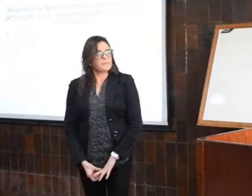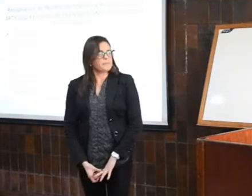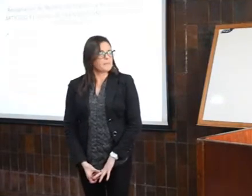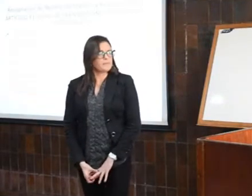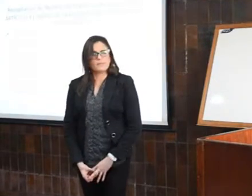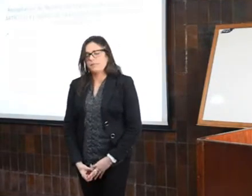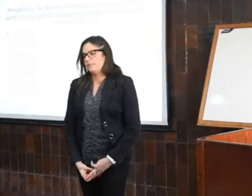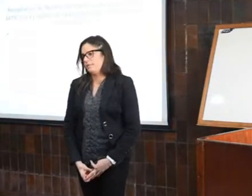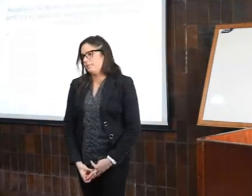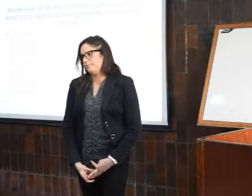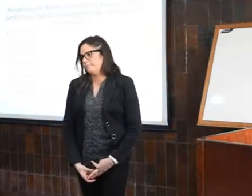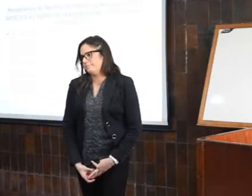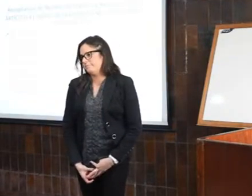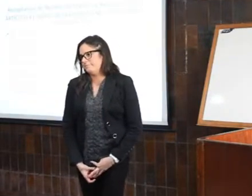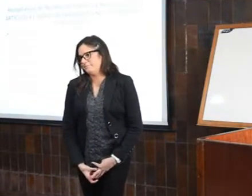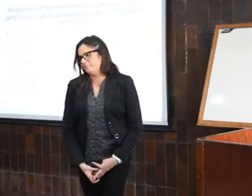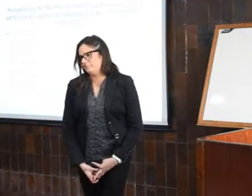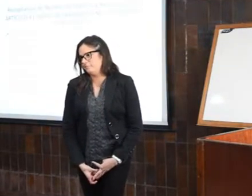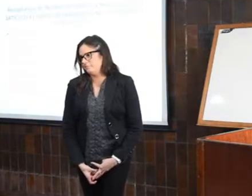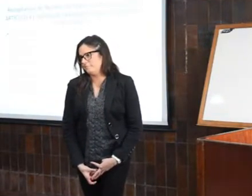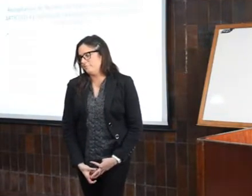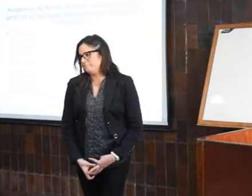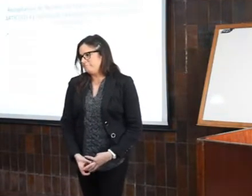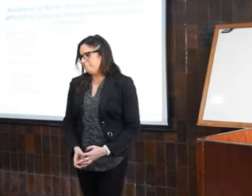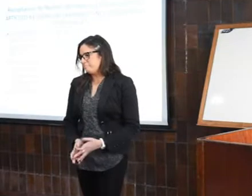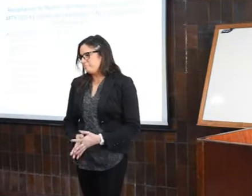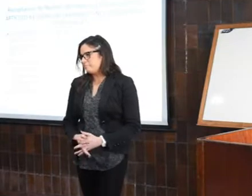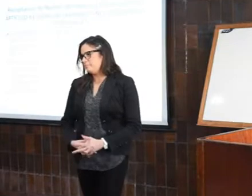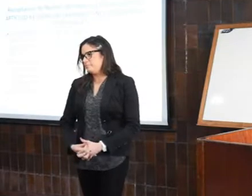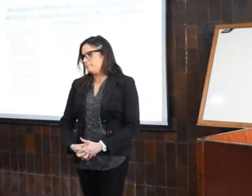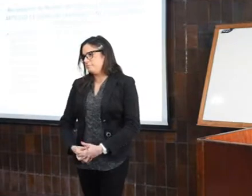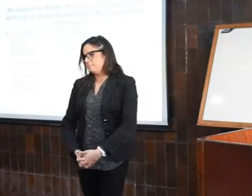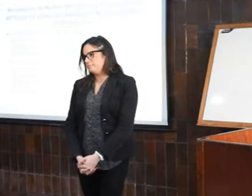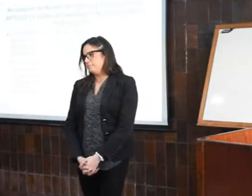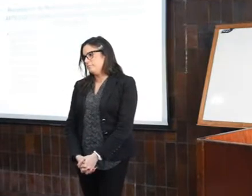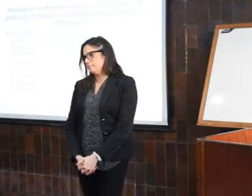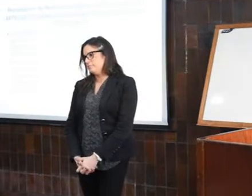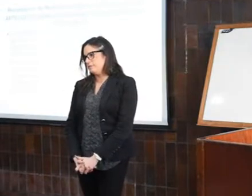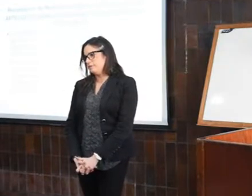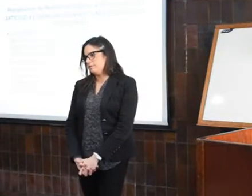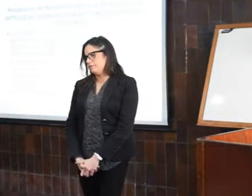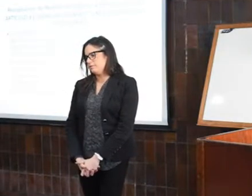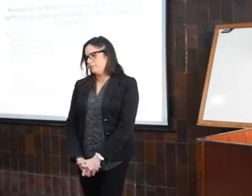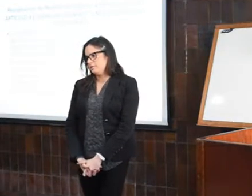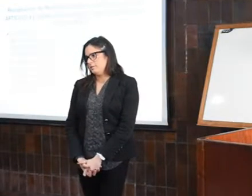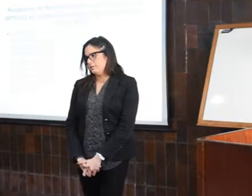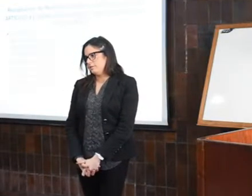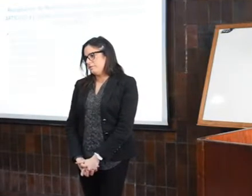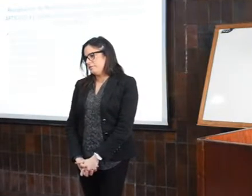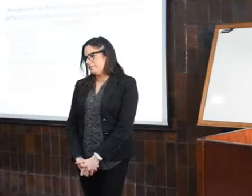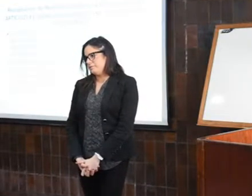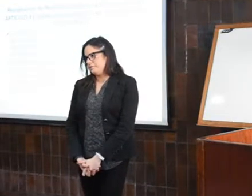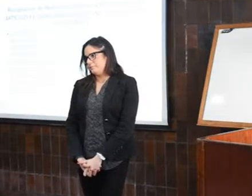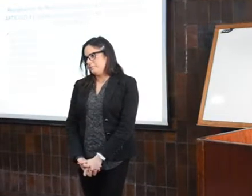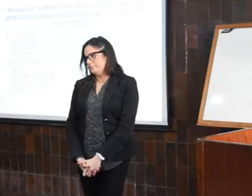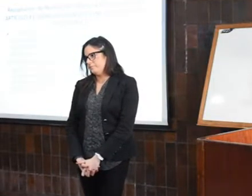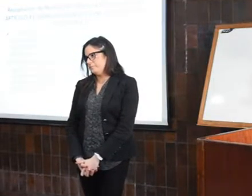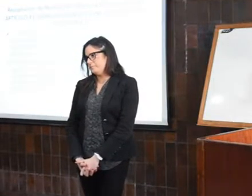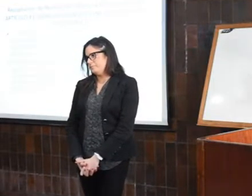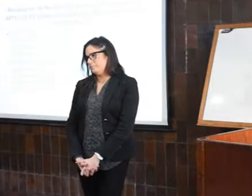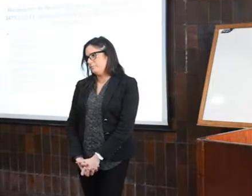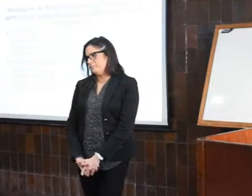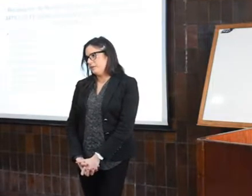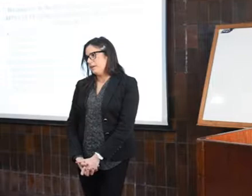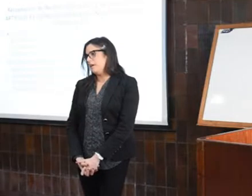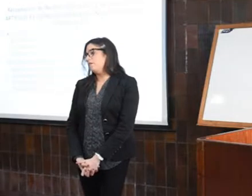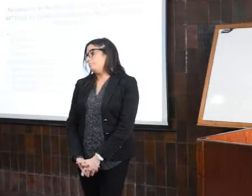desde el punto de vista comercial que a mí me sirve porque yo considero que el riesgo que voy a asegurar está complicado ahora este el riesgo de que el ave en plata